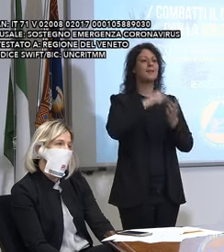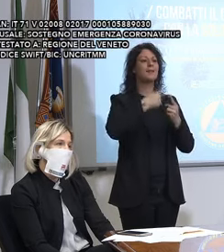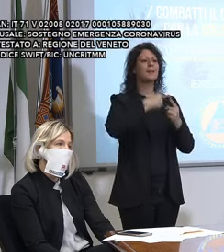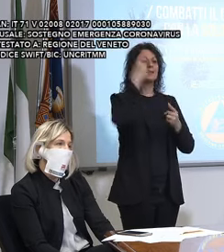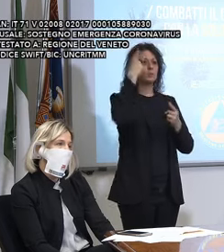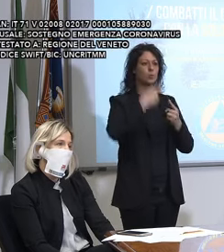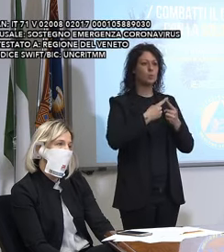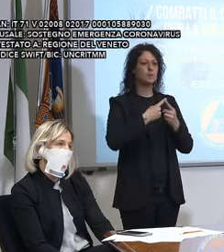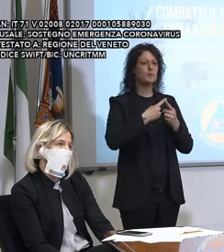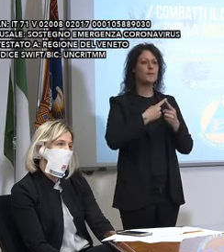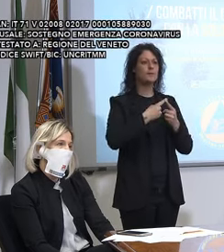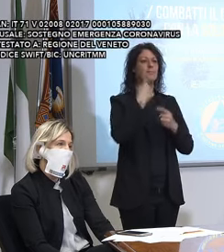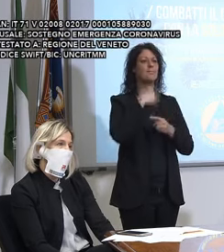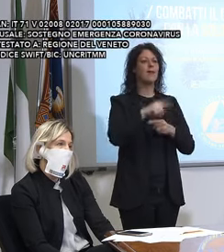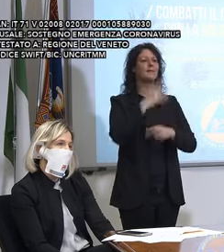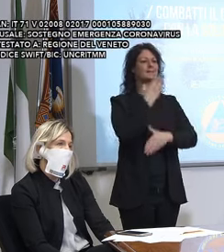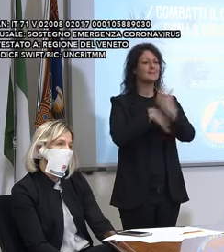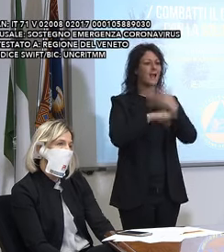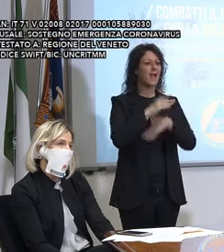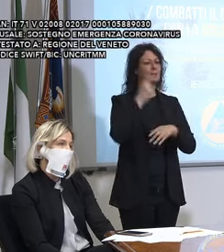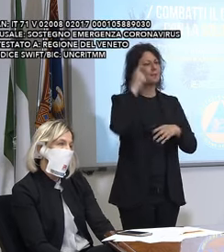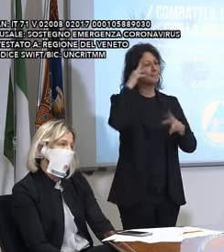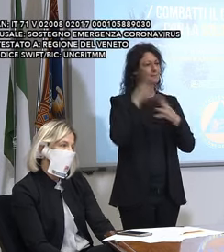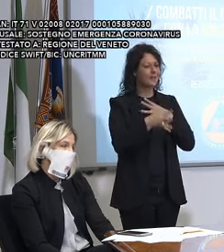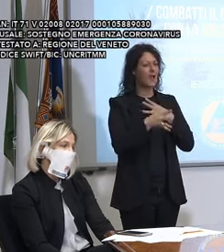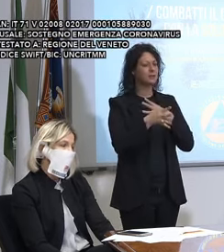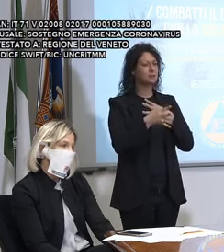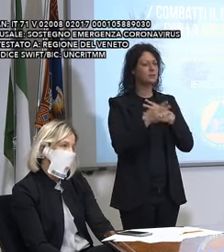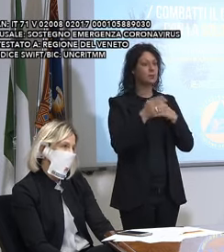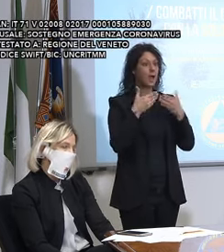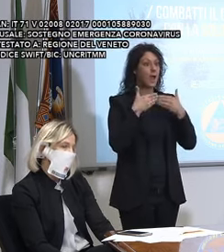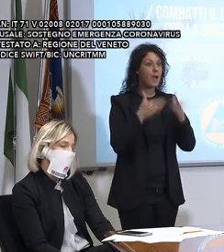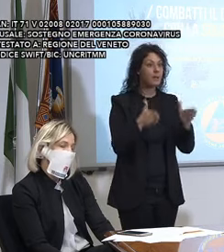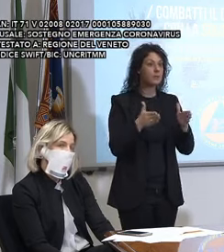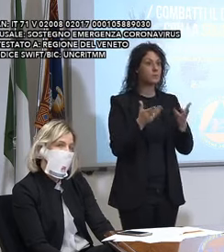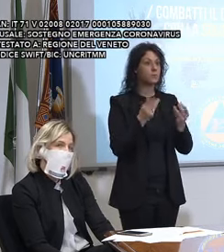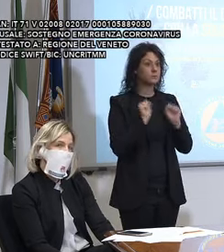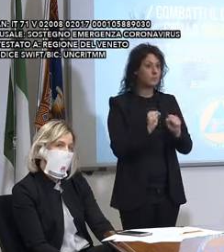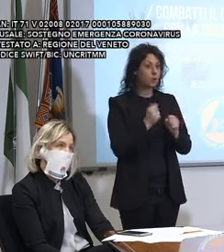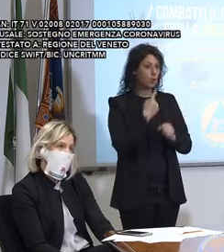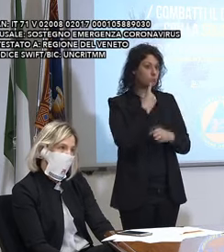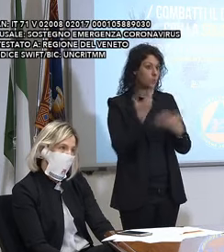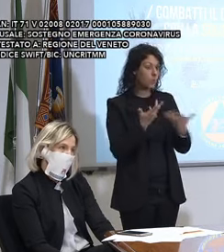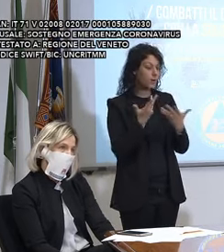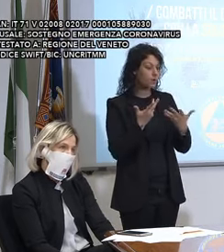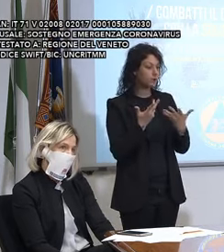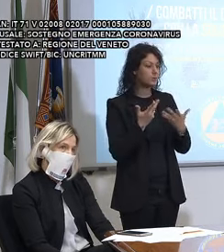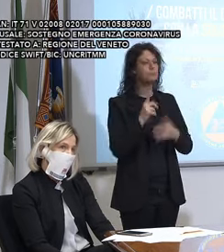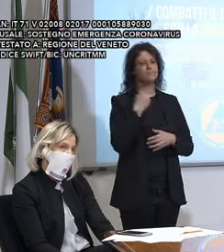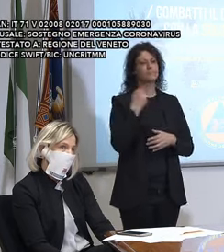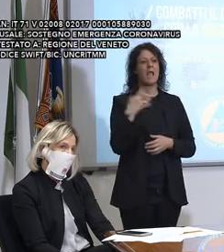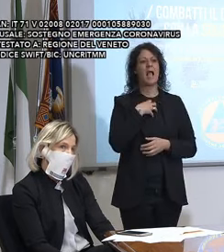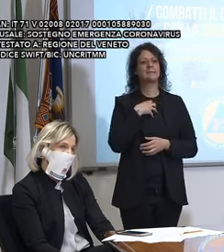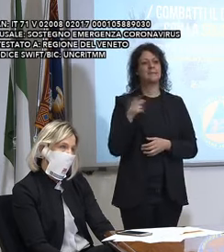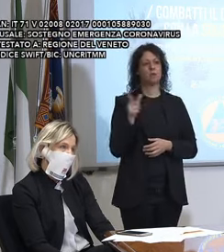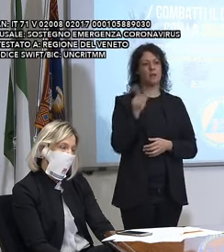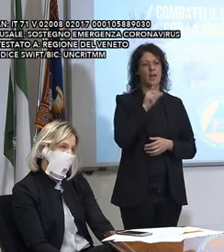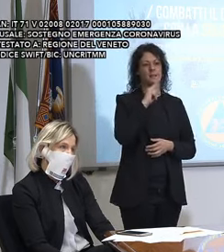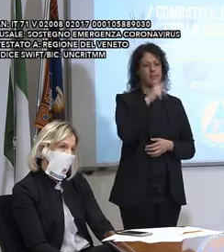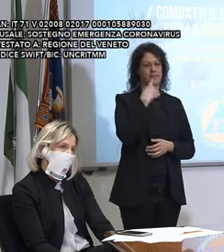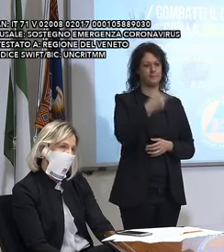è possibile con un'ordinanza della regione? Poi mi parlerà l'assessore dopo. Gliela ricorderò dopo, assessore. Al